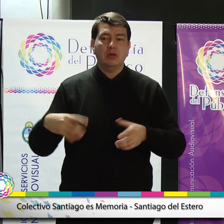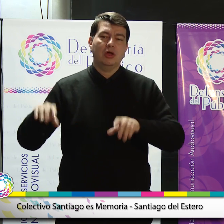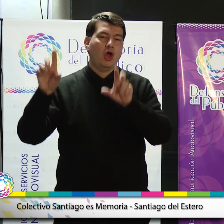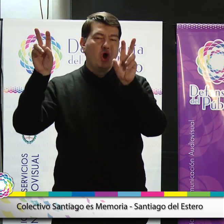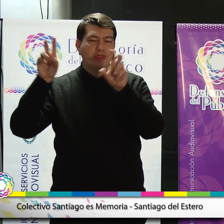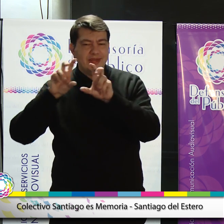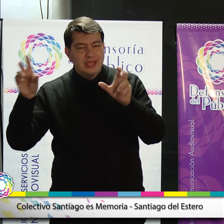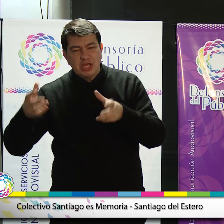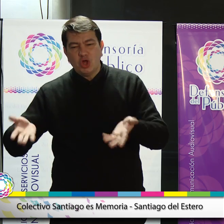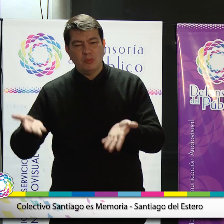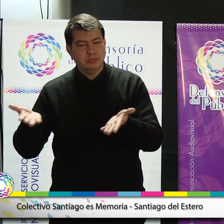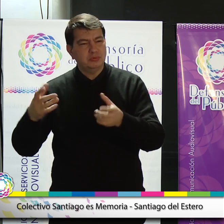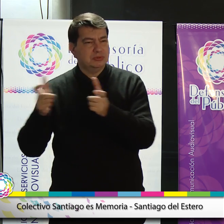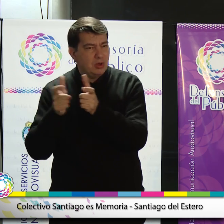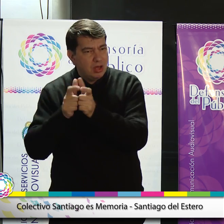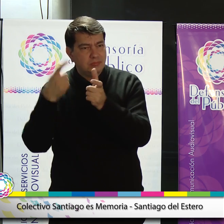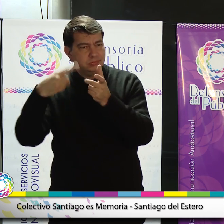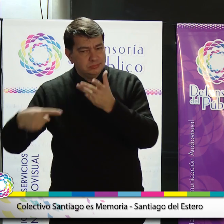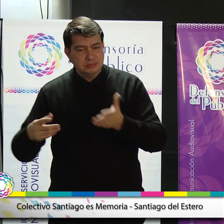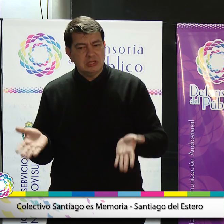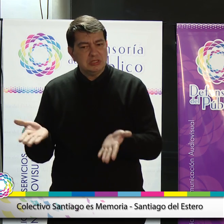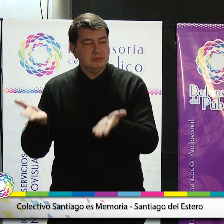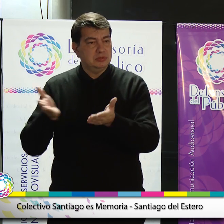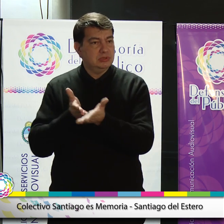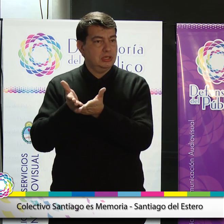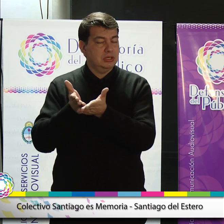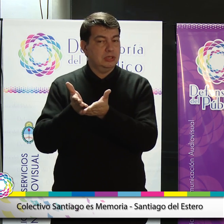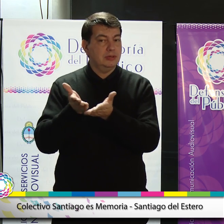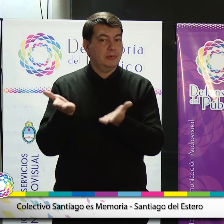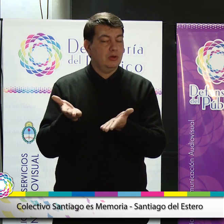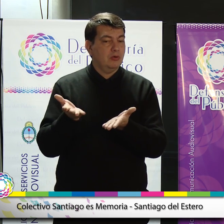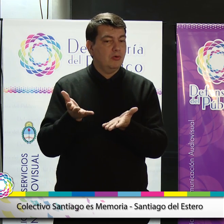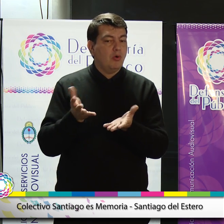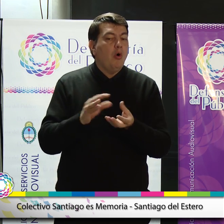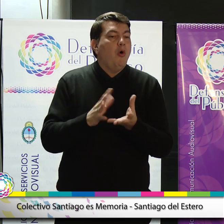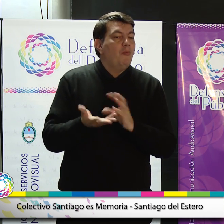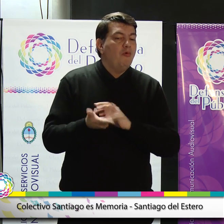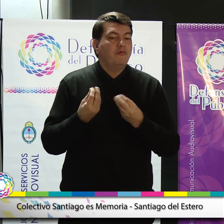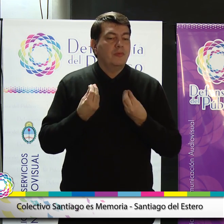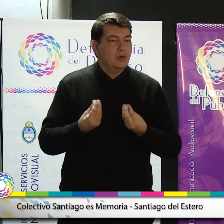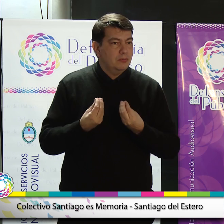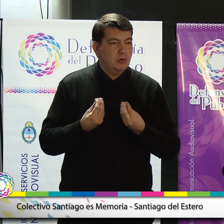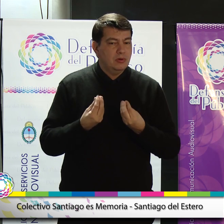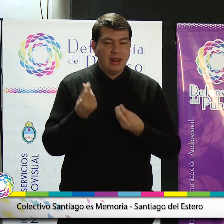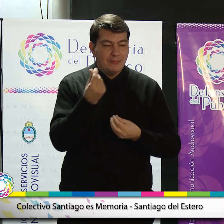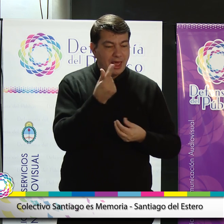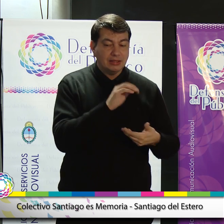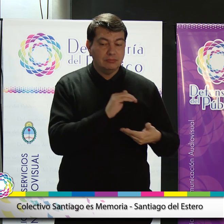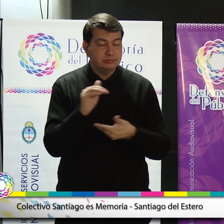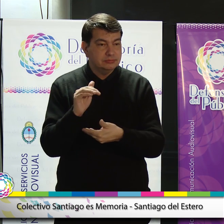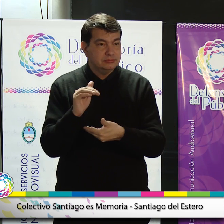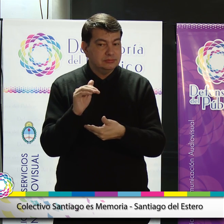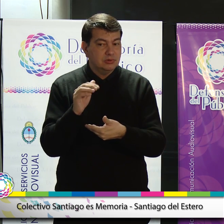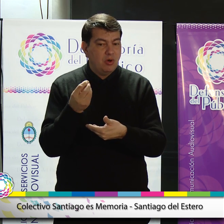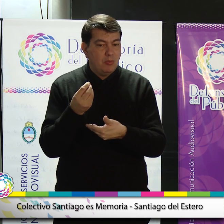contenidos nada más que no se anuncia cuáles van a ser los criterios hacia dónde hacia dónde van a ir esos fondos o esos proyectos